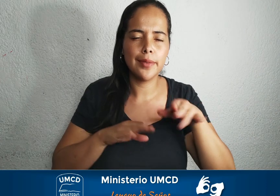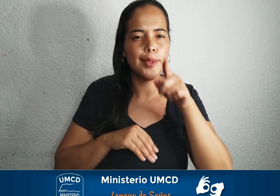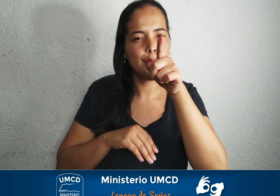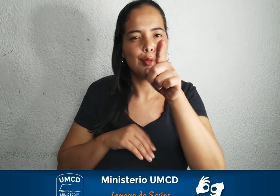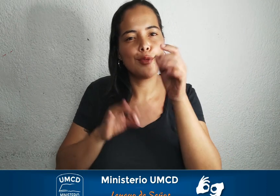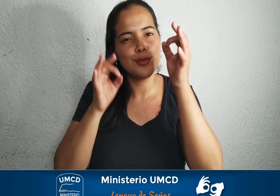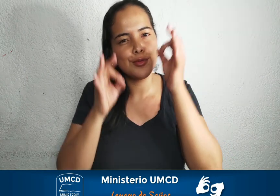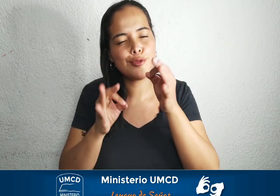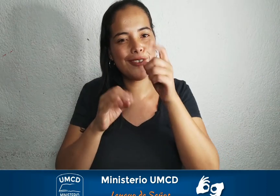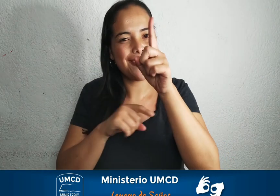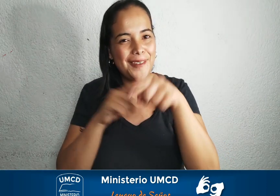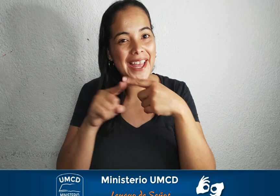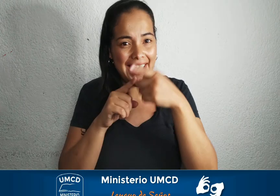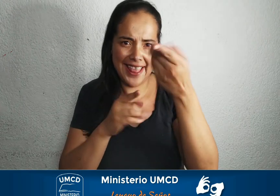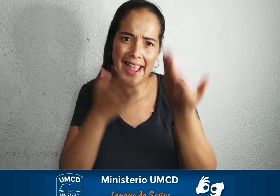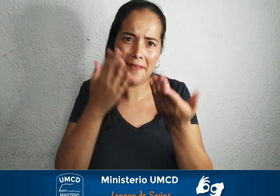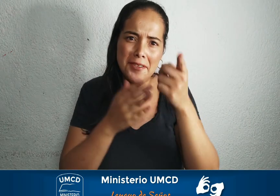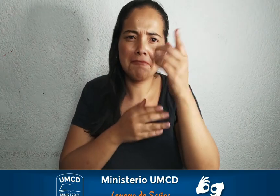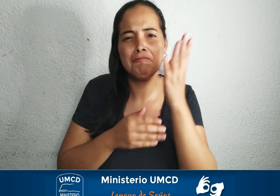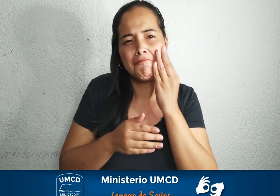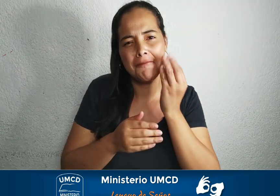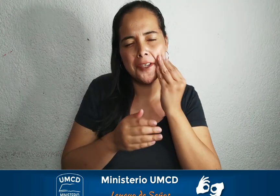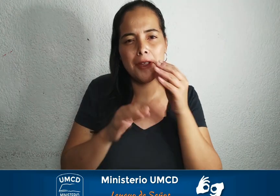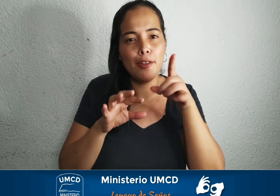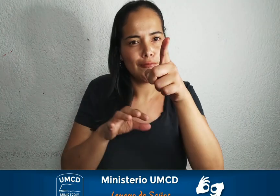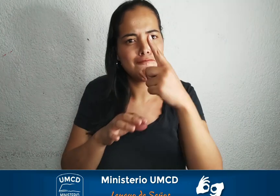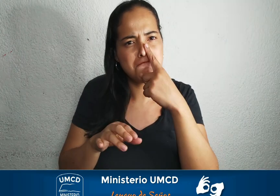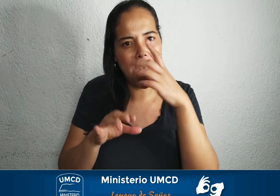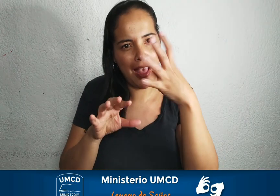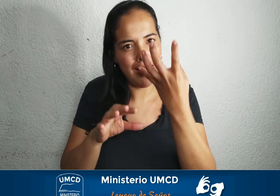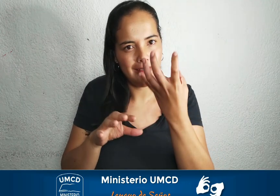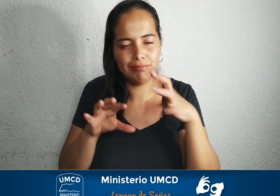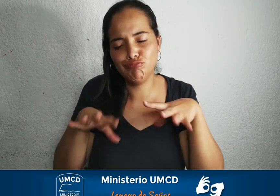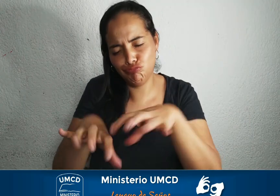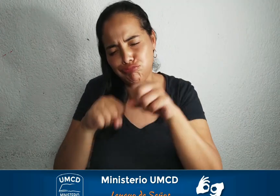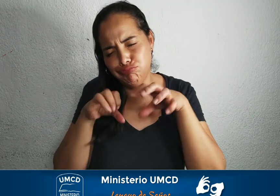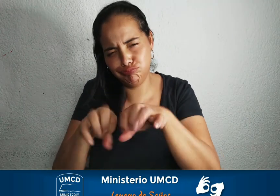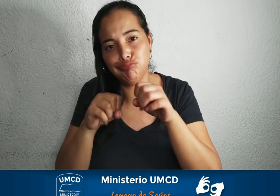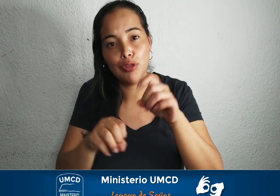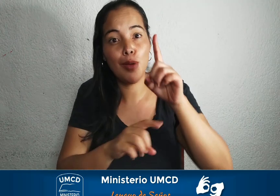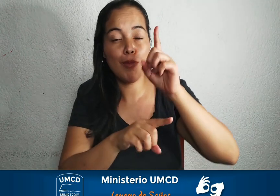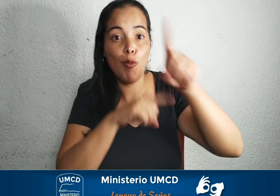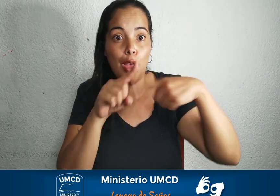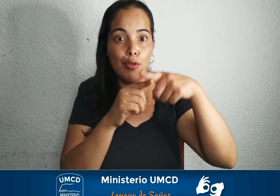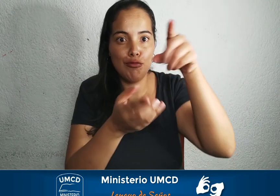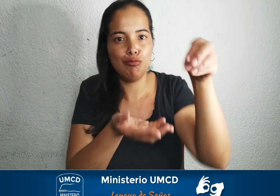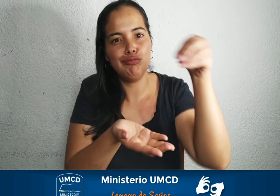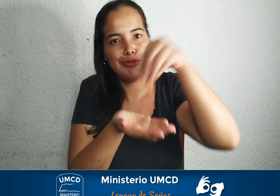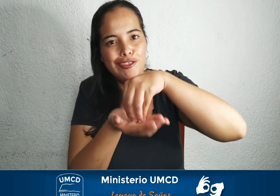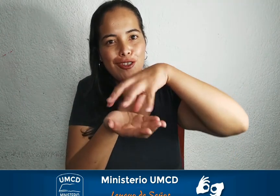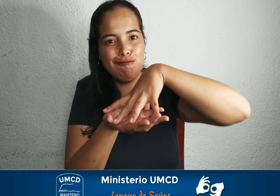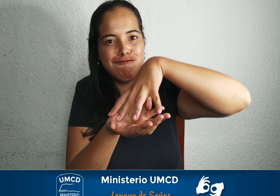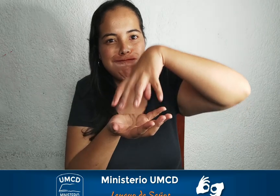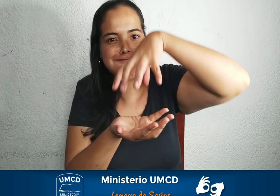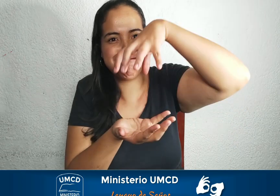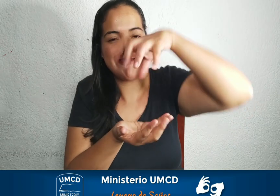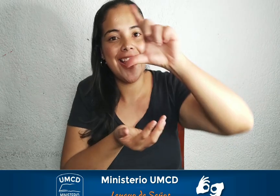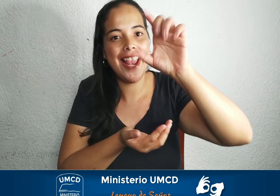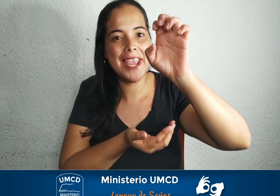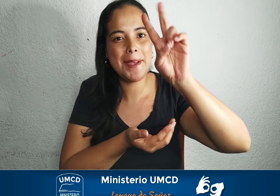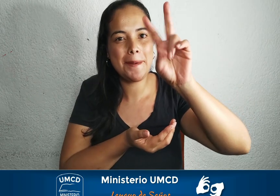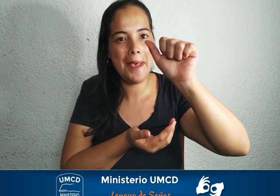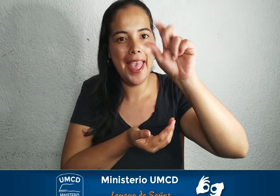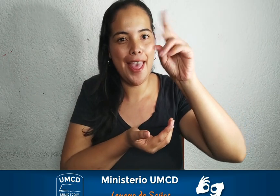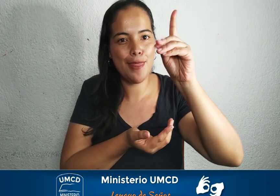¿Alguna vez ha trabajado usted con levadura? El proceso de la transformación que recibe la masa por medio de la fermentación que